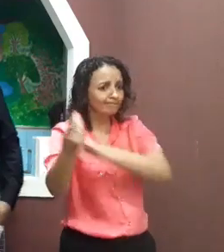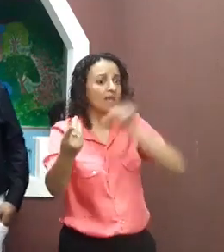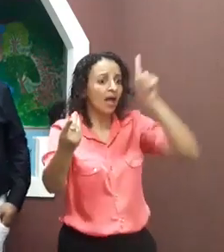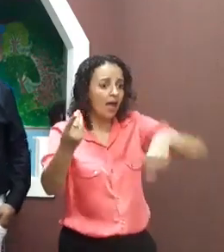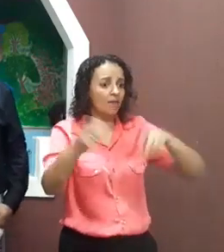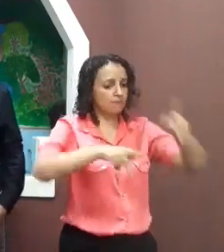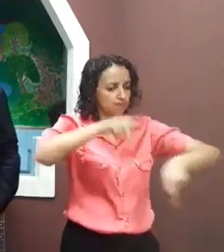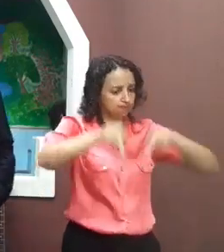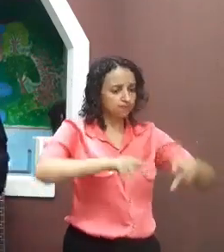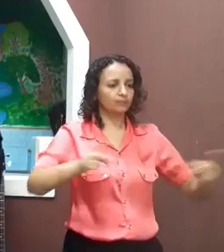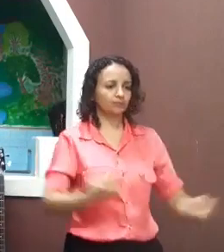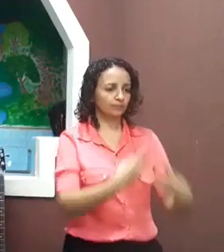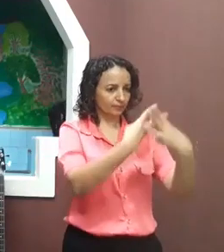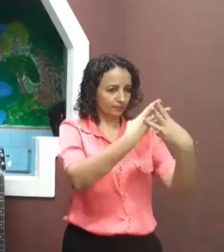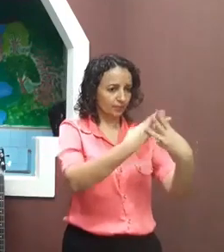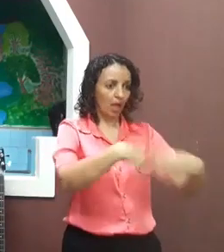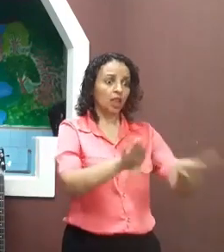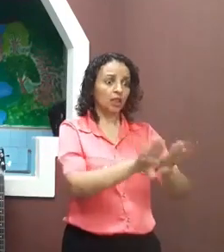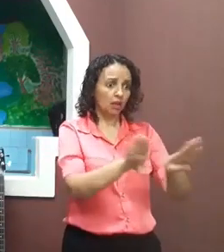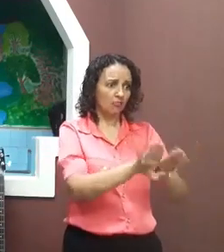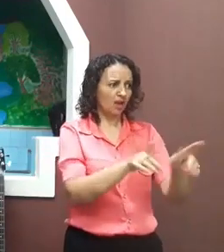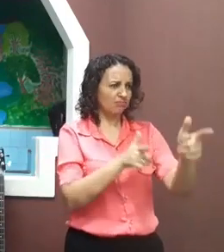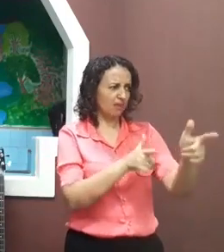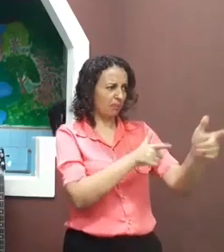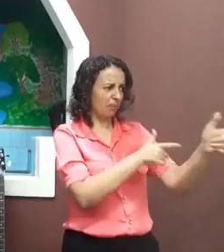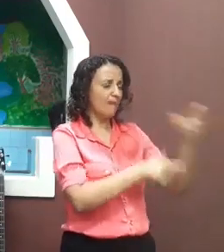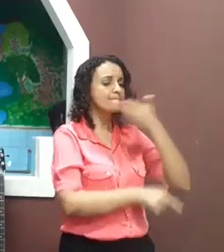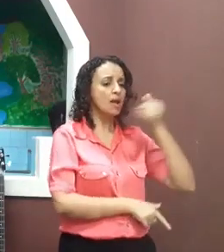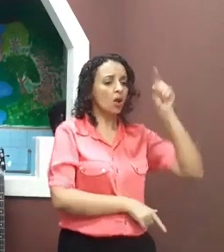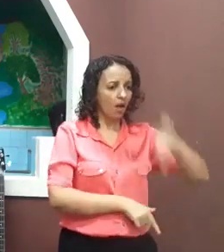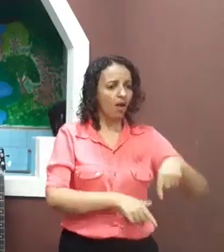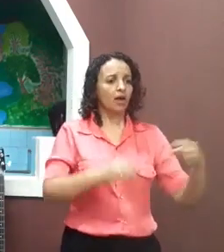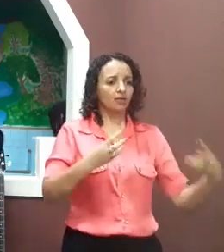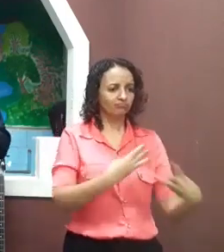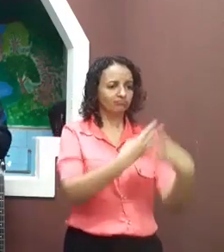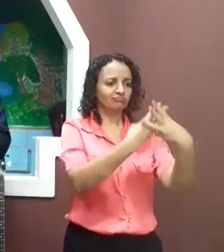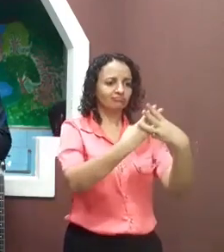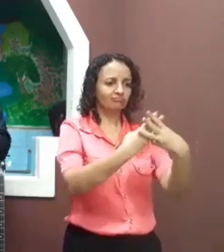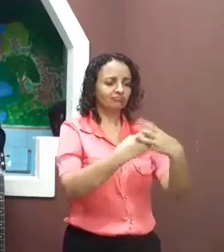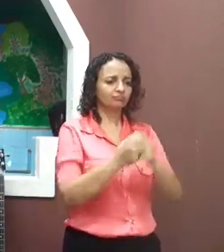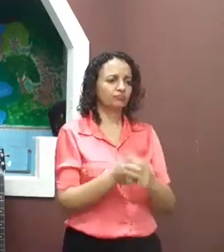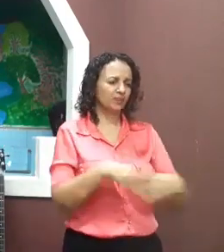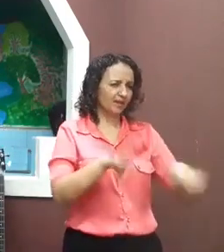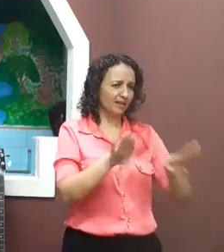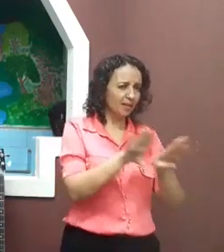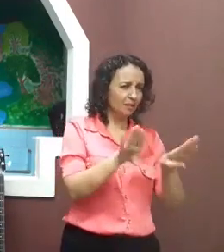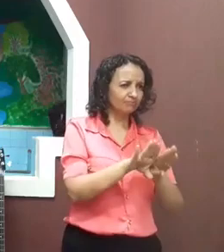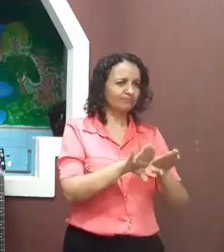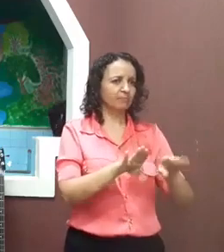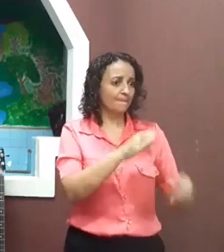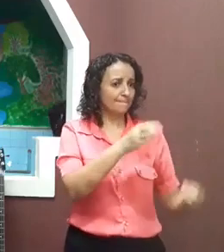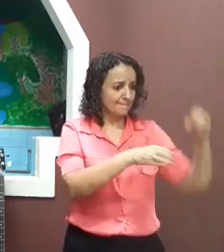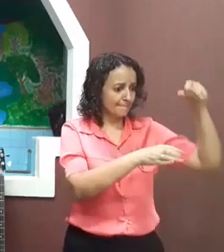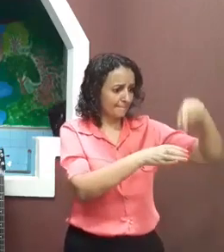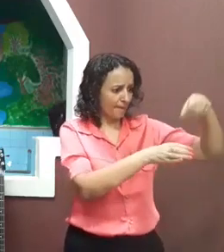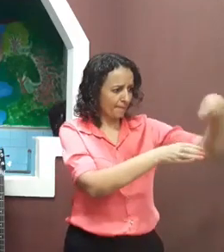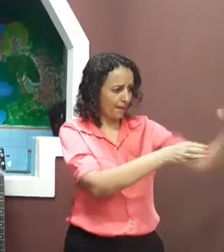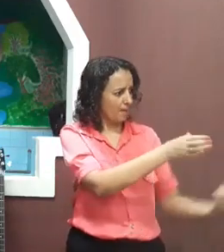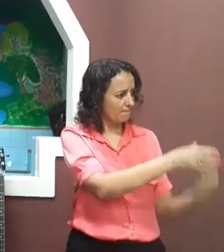melhores armas são dos judeus. Em questão de irrigação, a questão da agricultura, diz